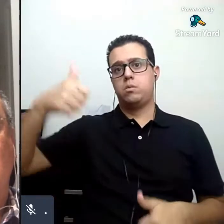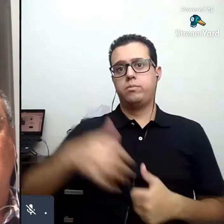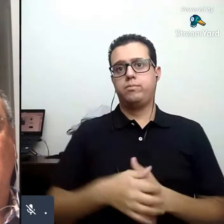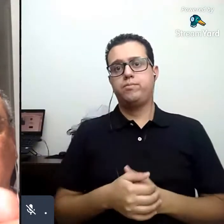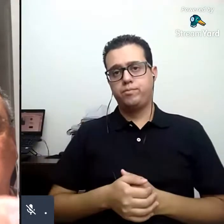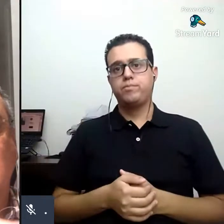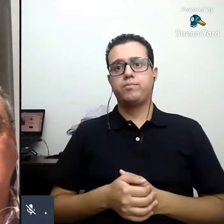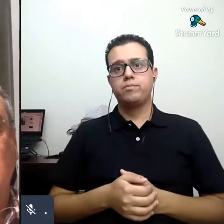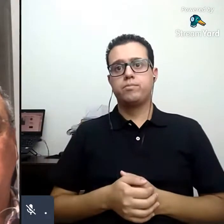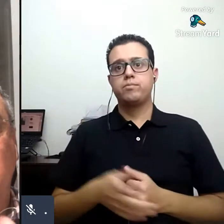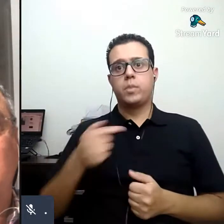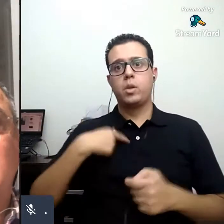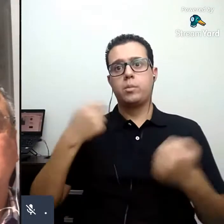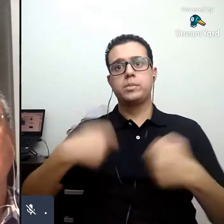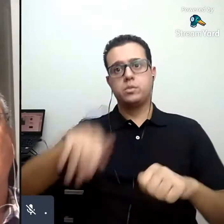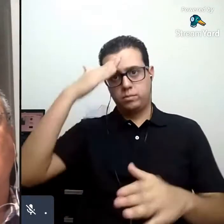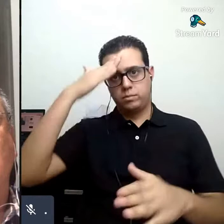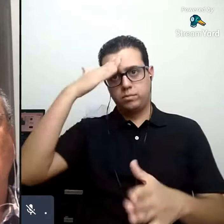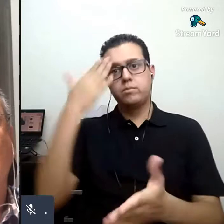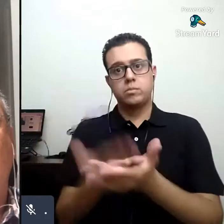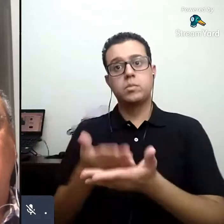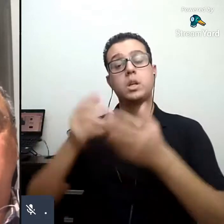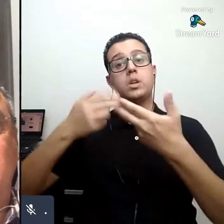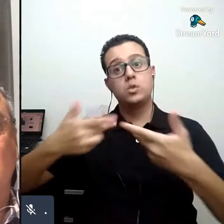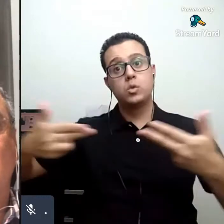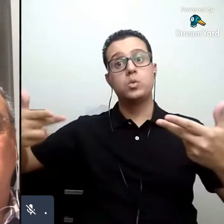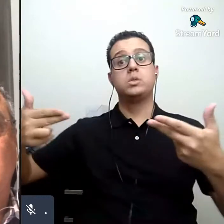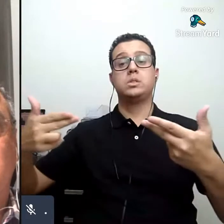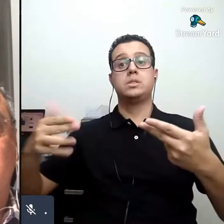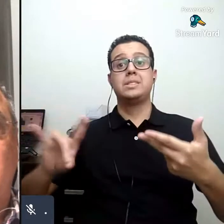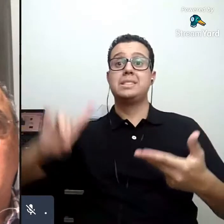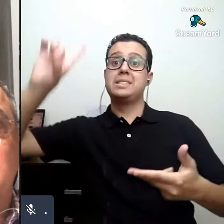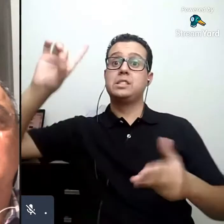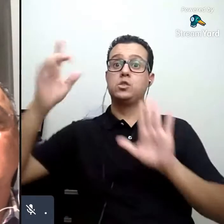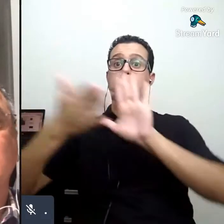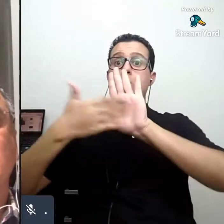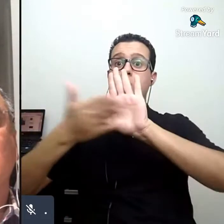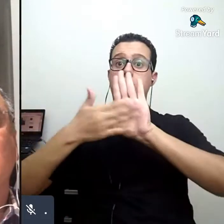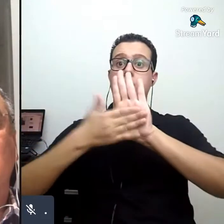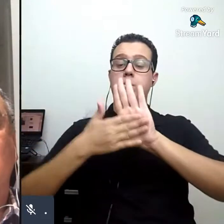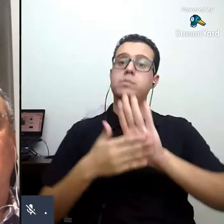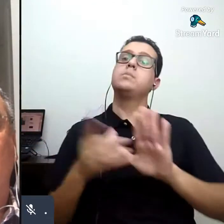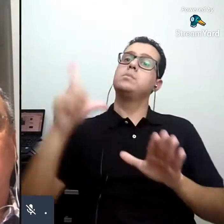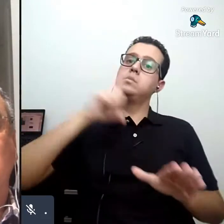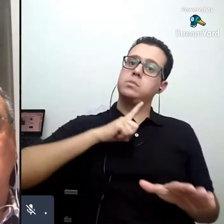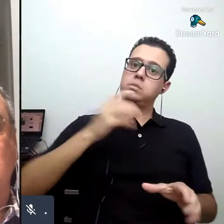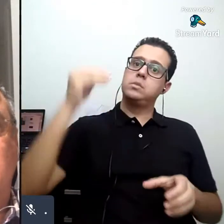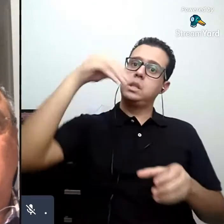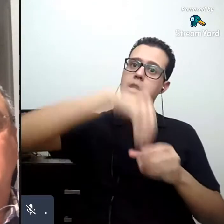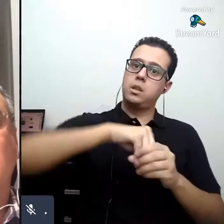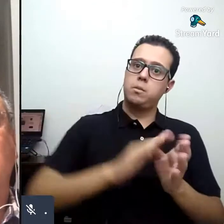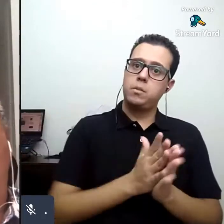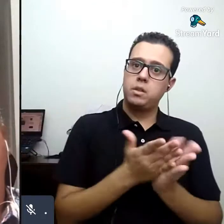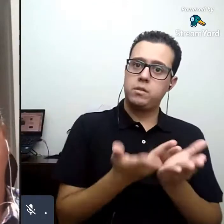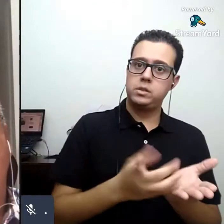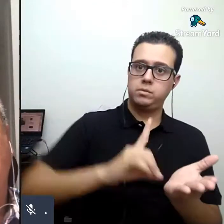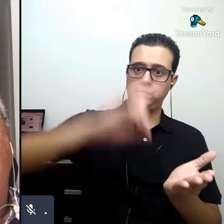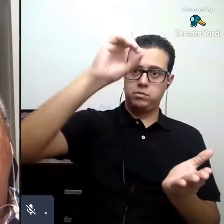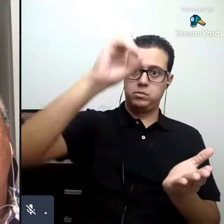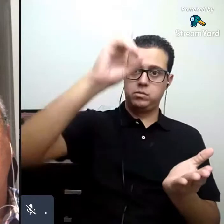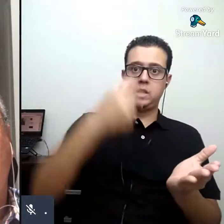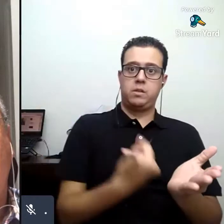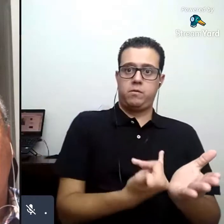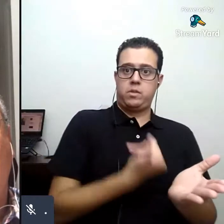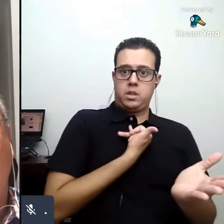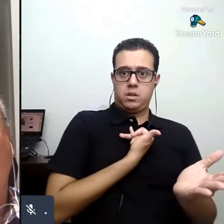que crer naquelas coisas que Ele promete na sua palavra, no que Ele fala para mim, que realmente, de fato e verdade, Ele